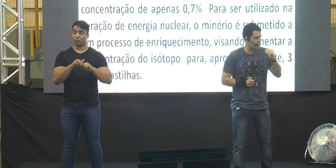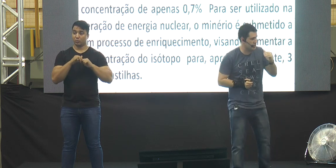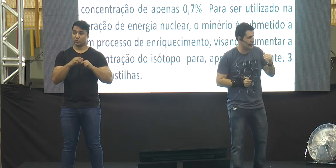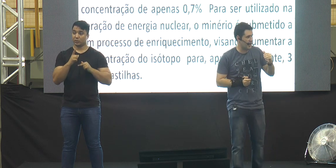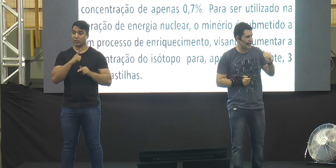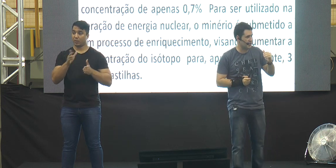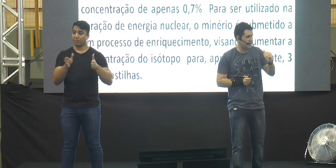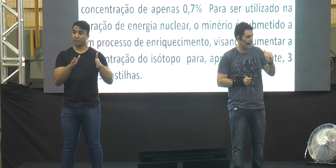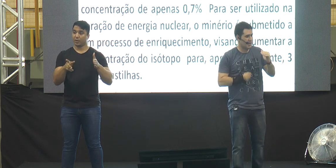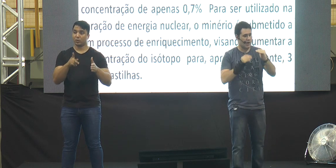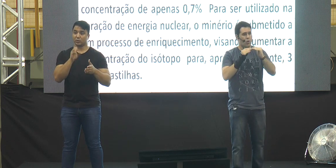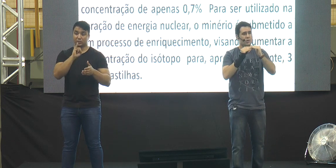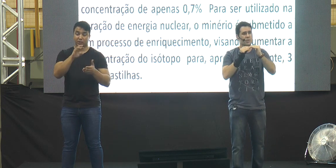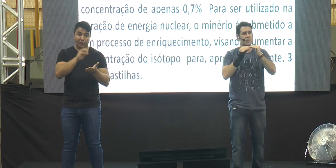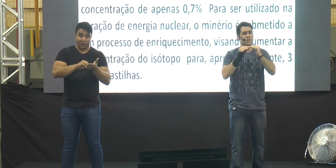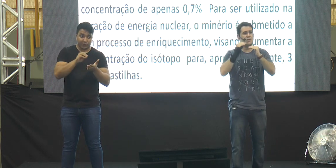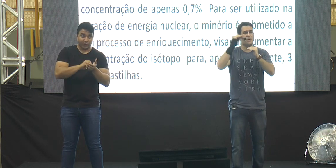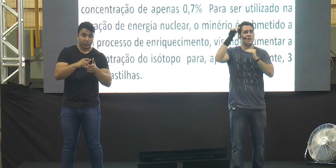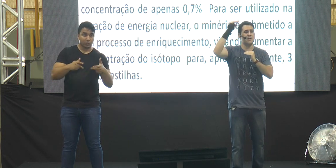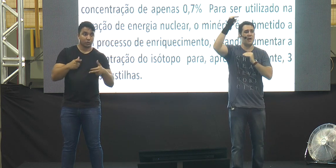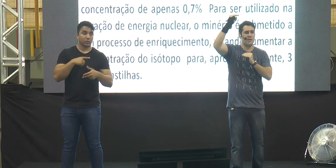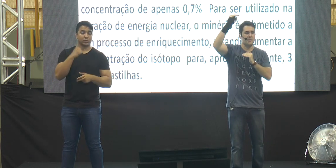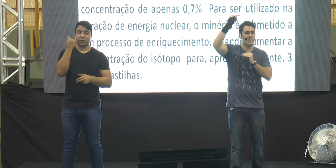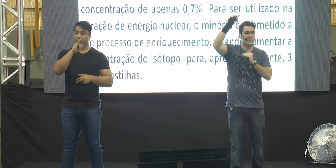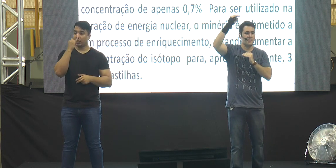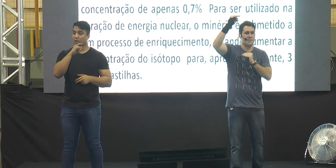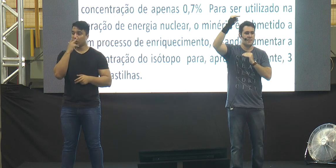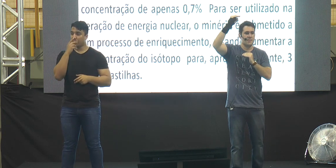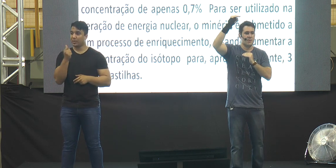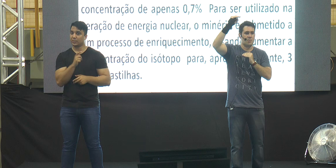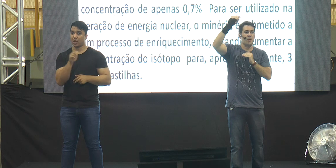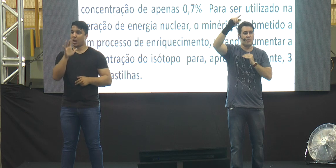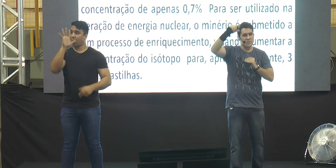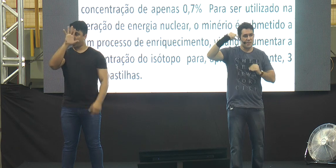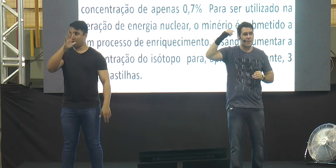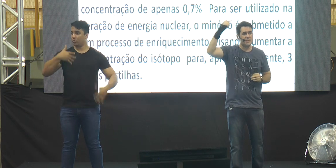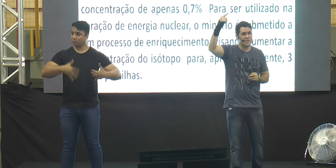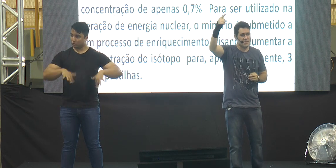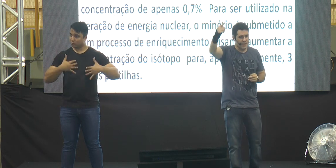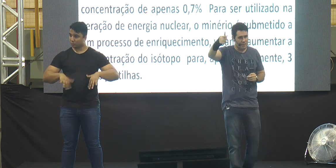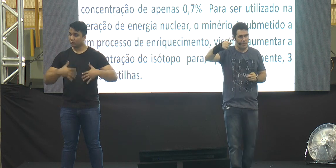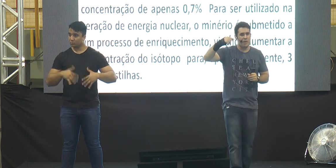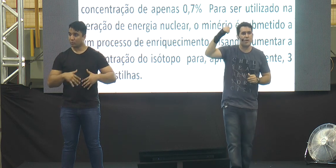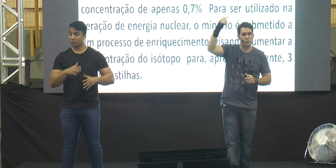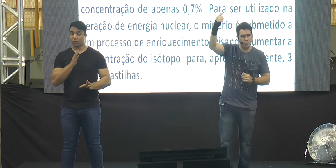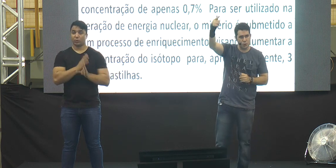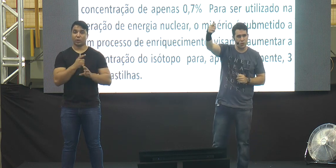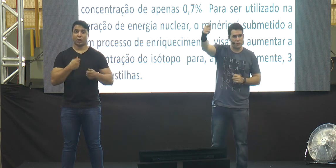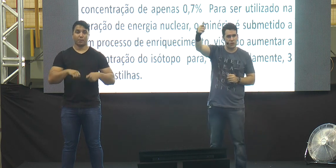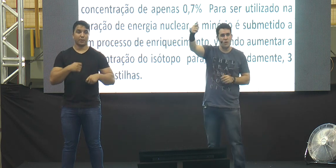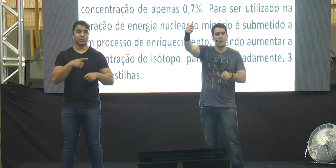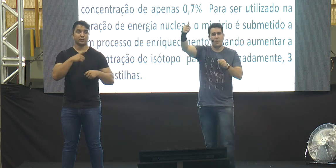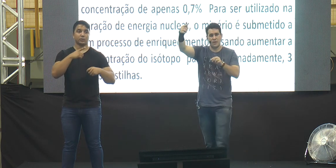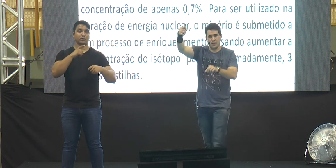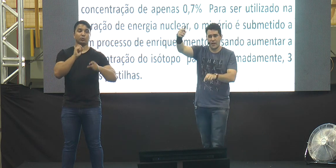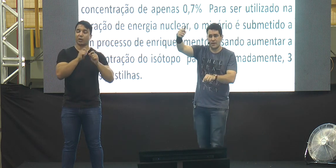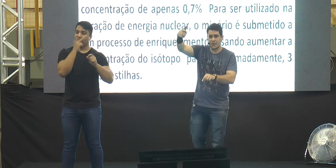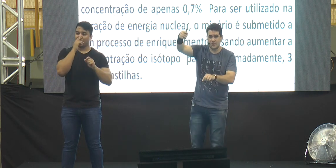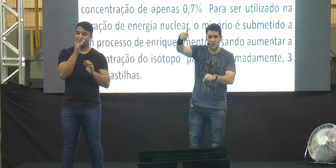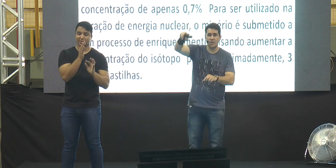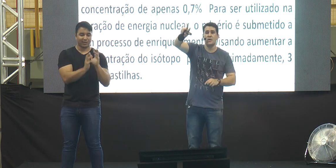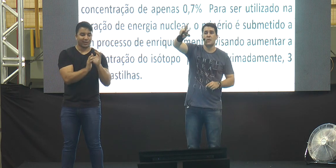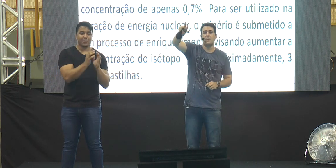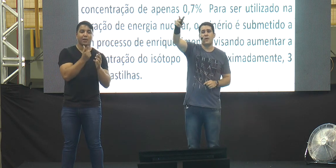por período de estiagem, a conta de energia fica mais cara. Porque você precisa queimar mais combustível para